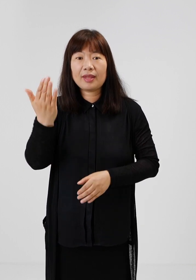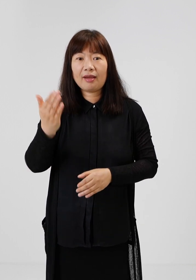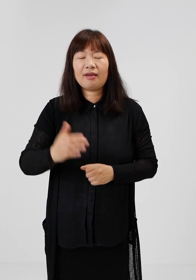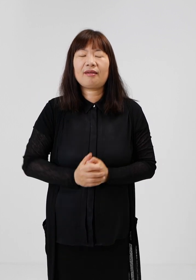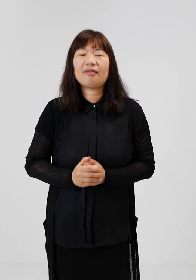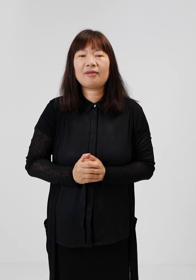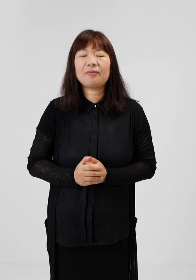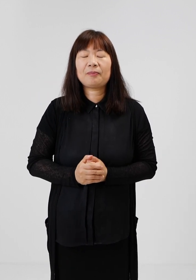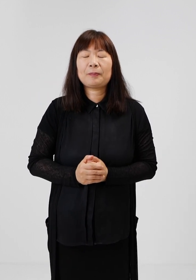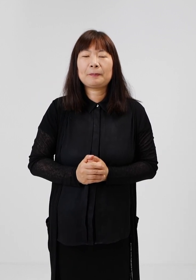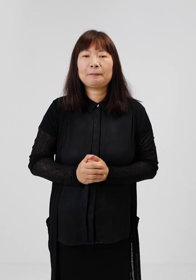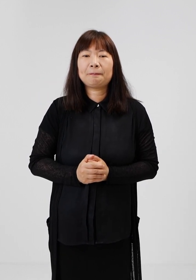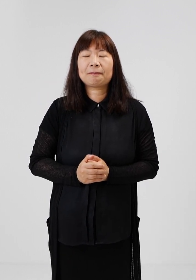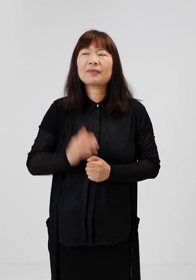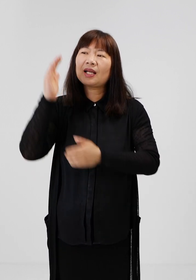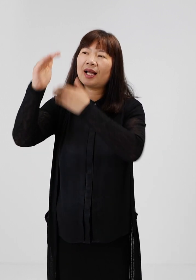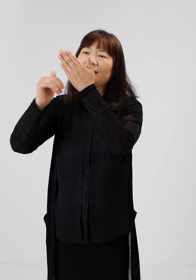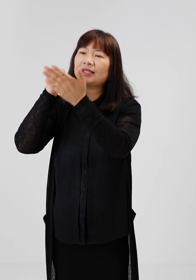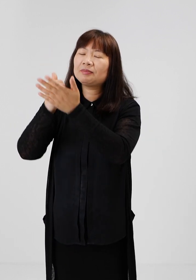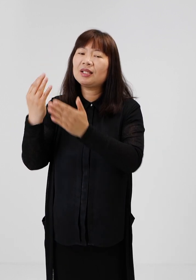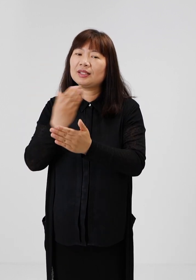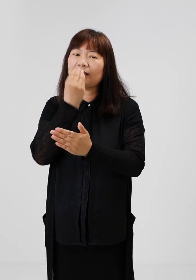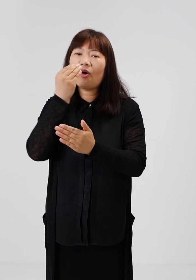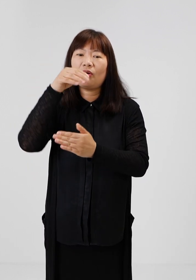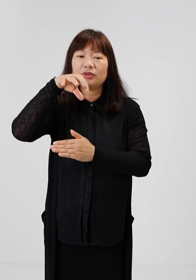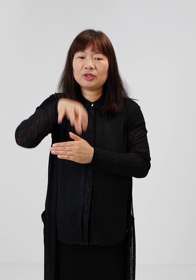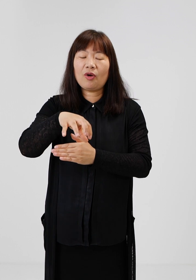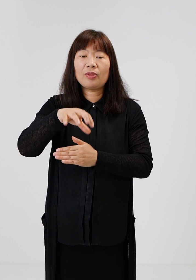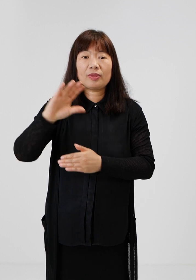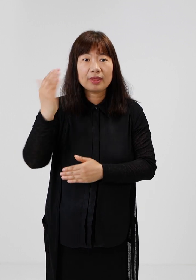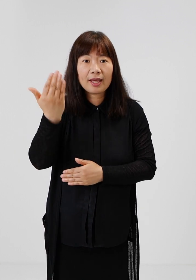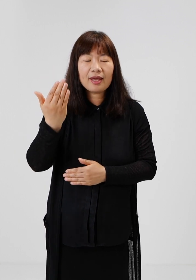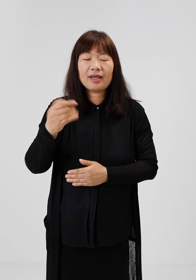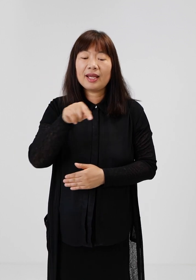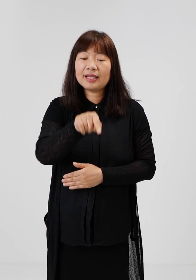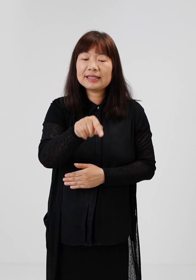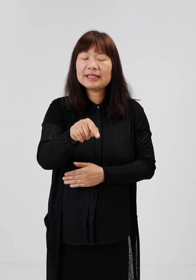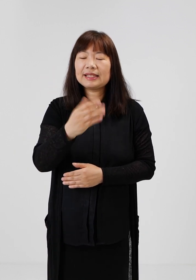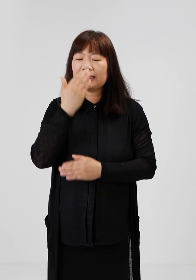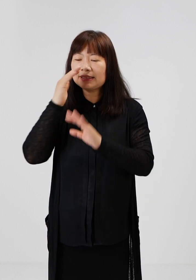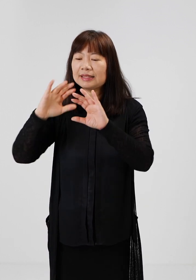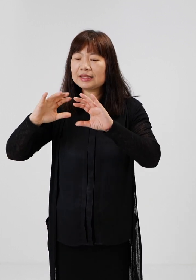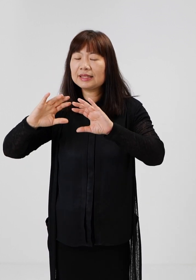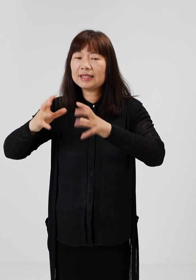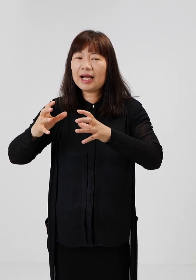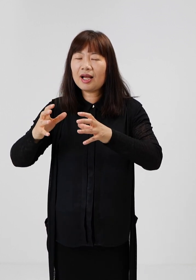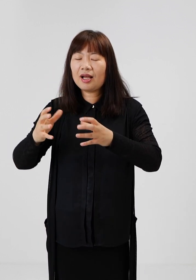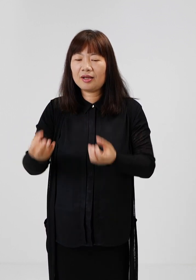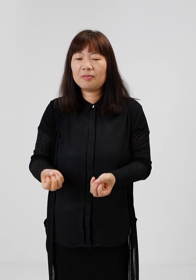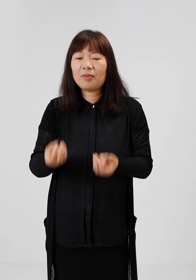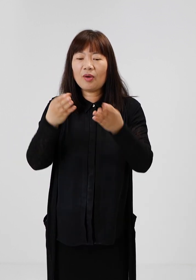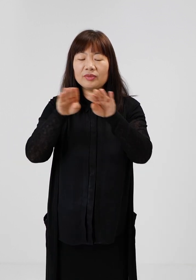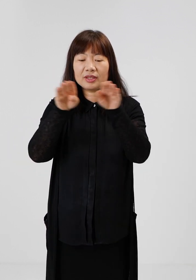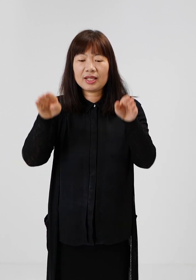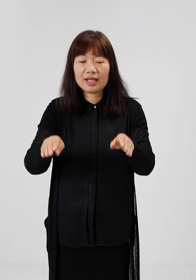예? 이는 하나님의 성전이요 이는 이스라엘의